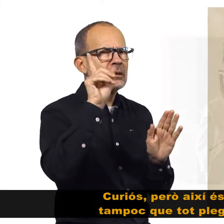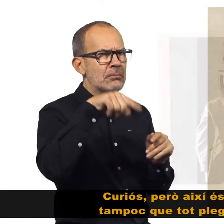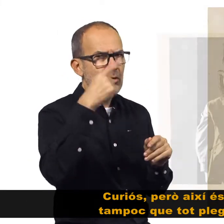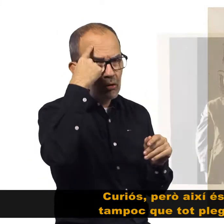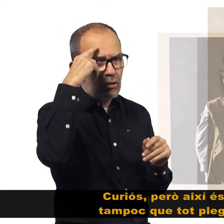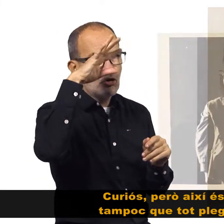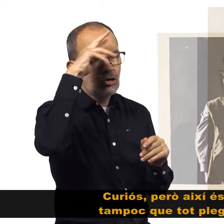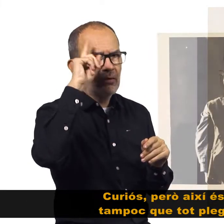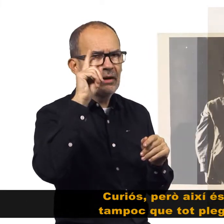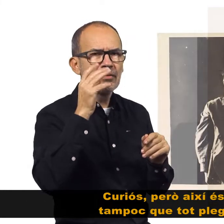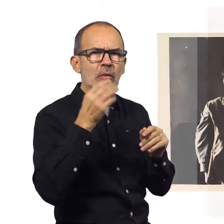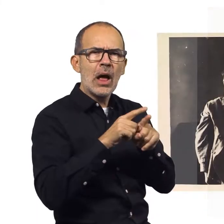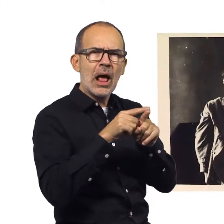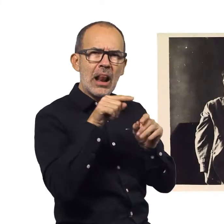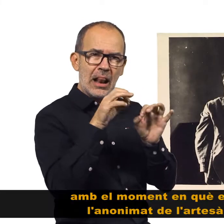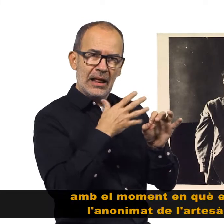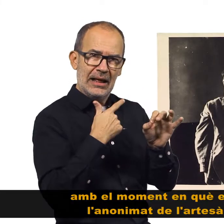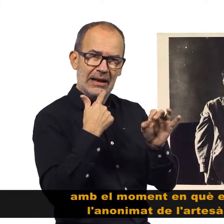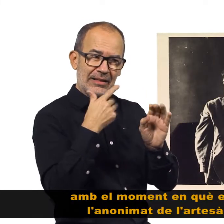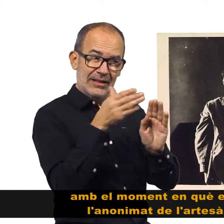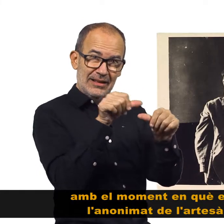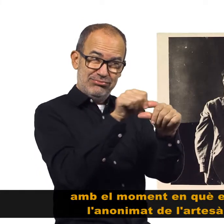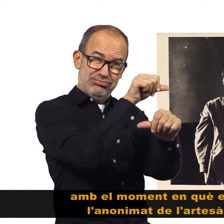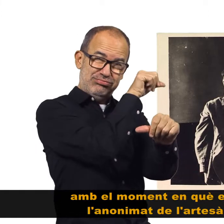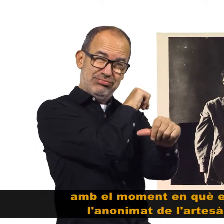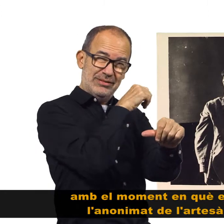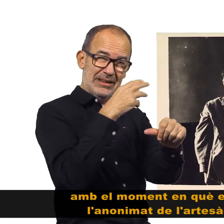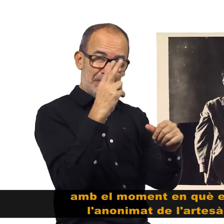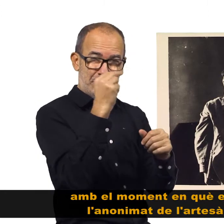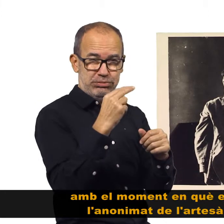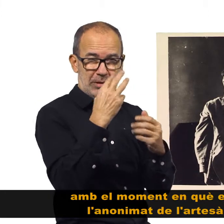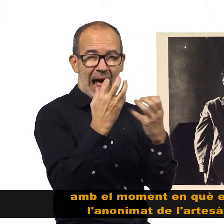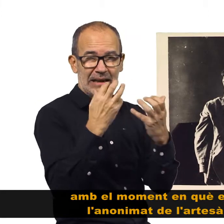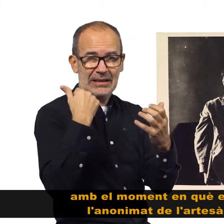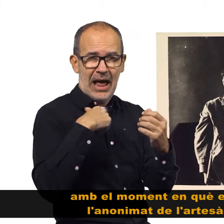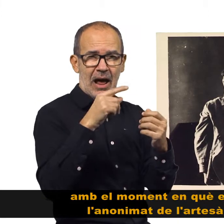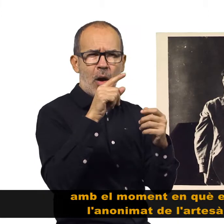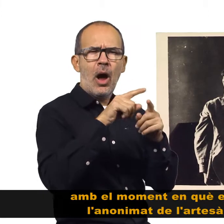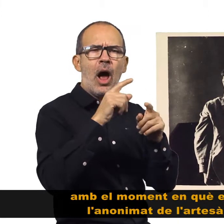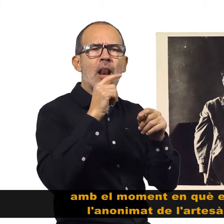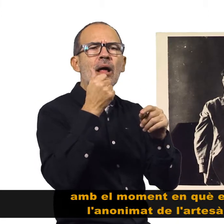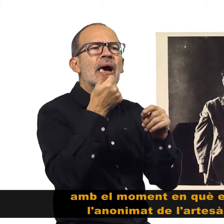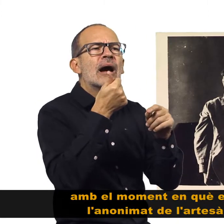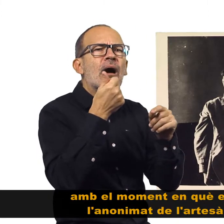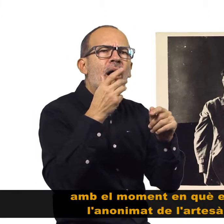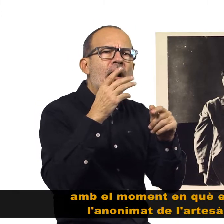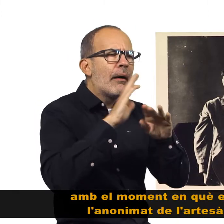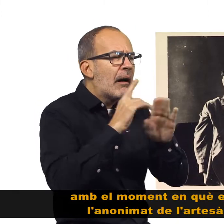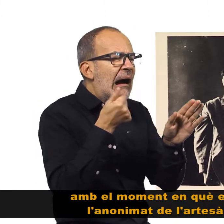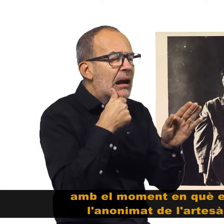Curiós, però així és. No oblidem tampoc que tot plegat coincideix amb el moment en què el pintor abandona l'anonimat de l'artesà